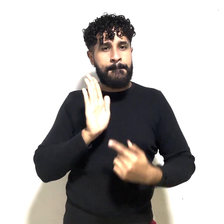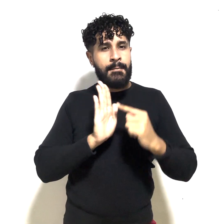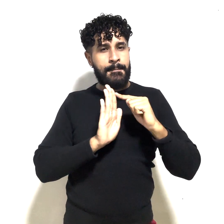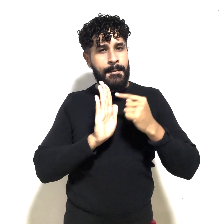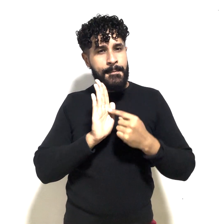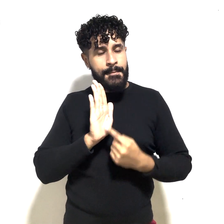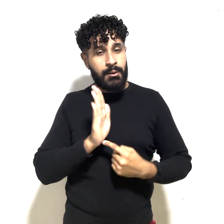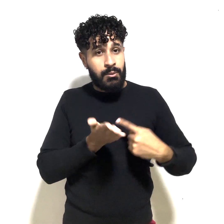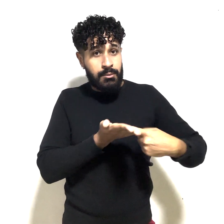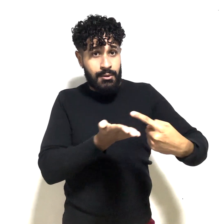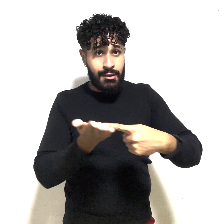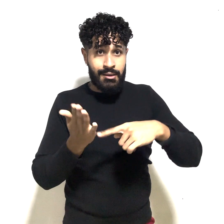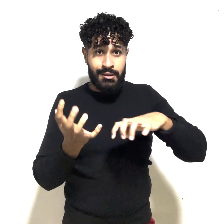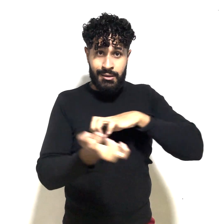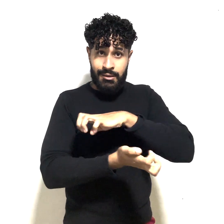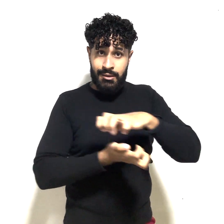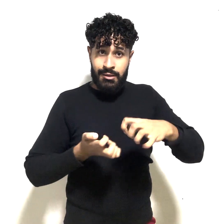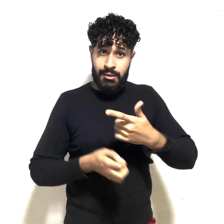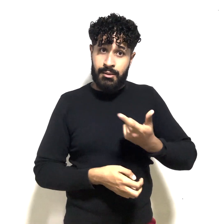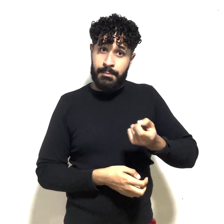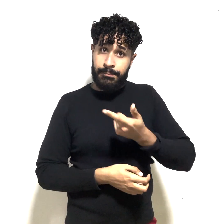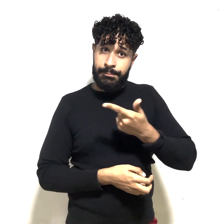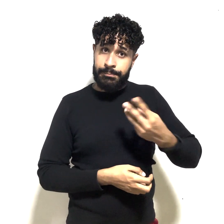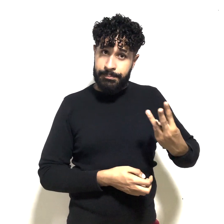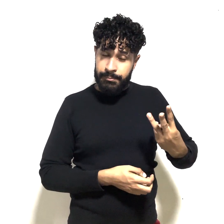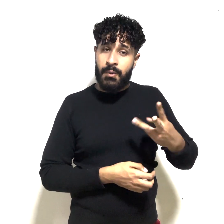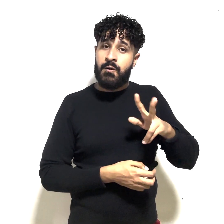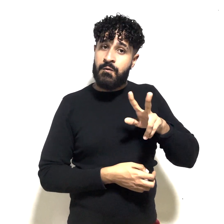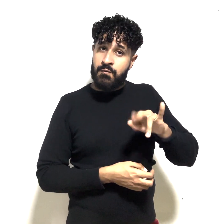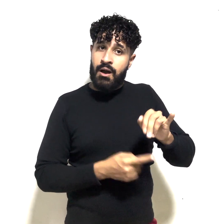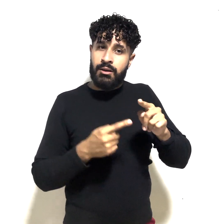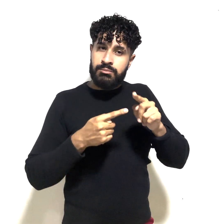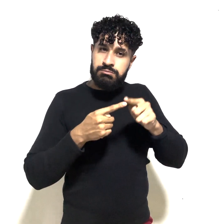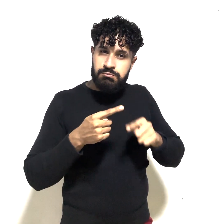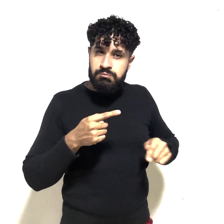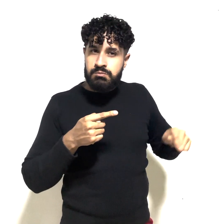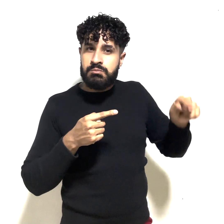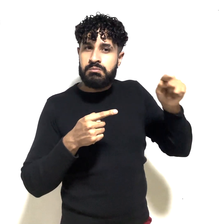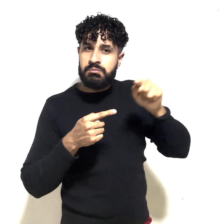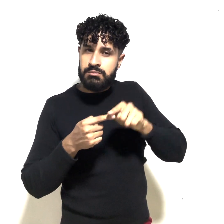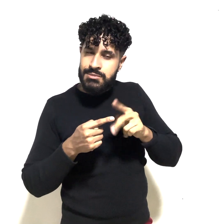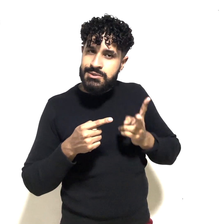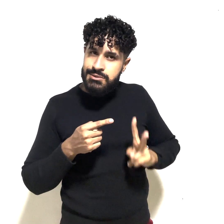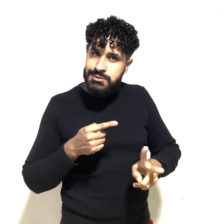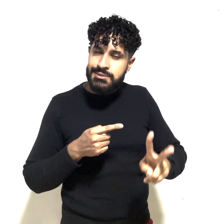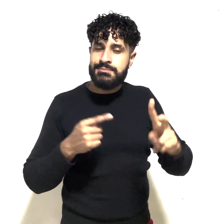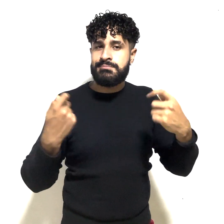de greve de 2023 será atualizada sempre que necessário